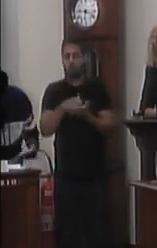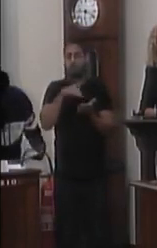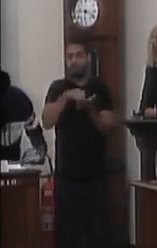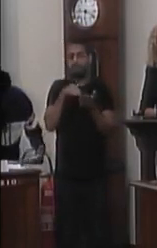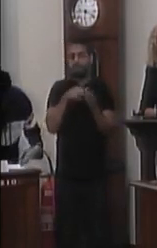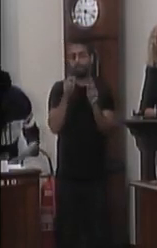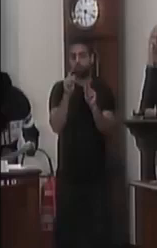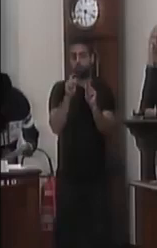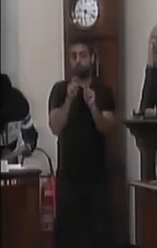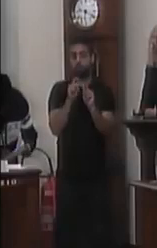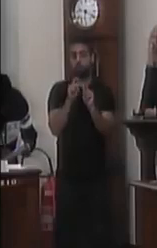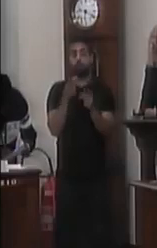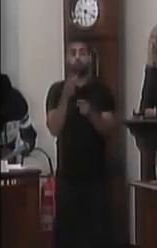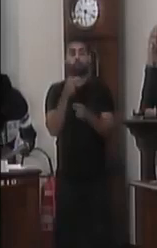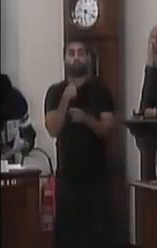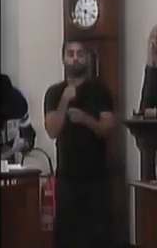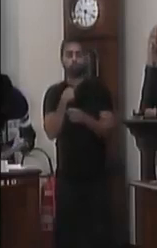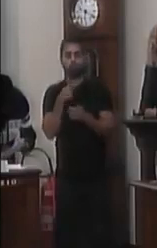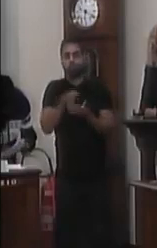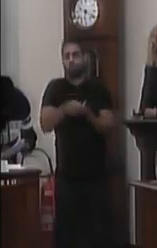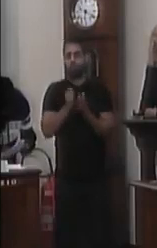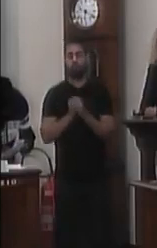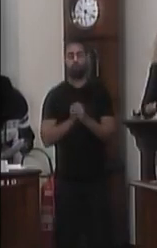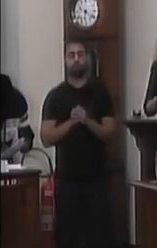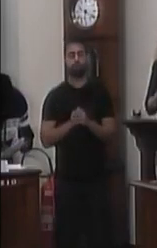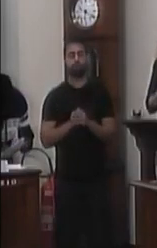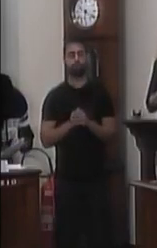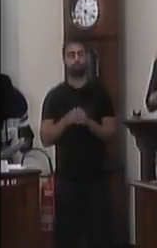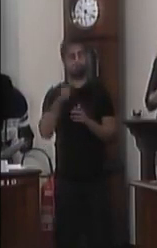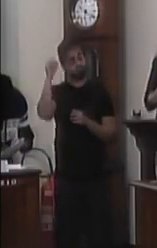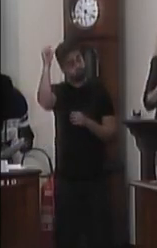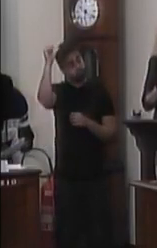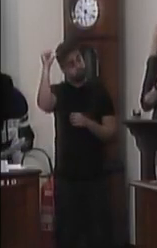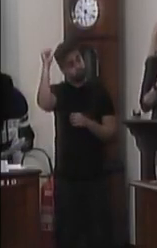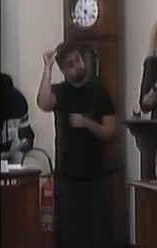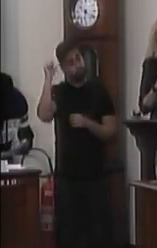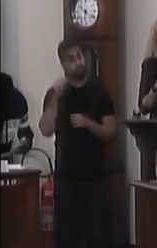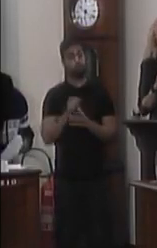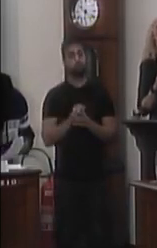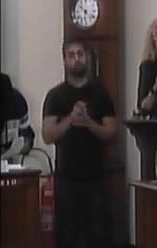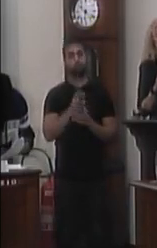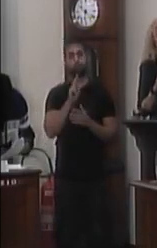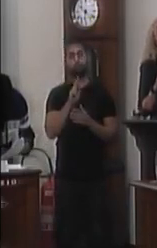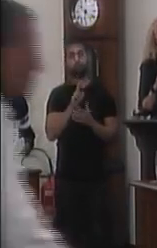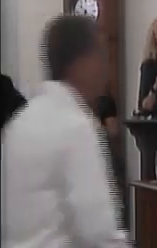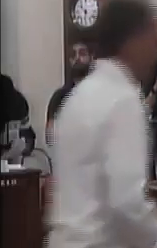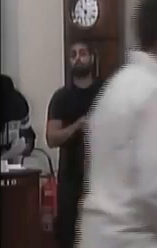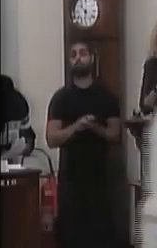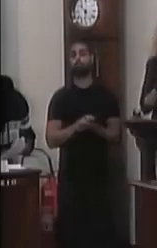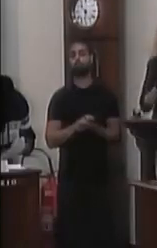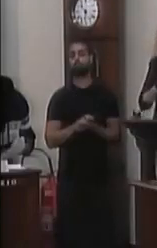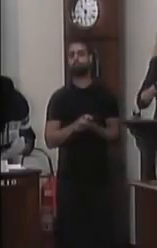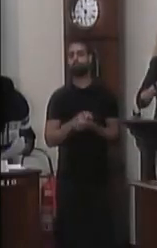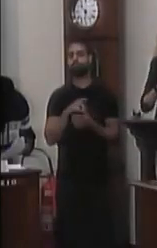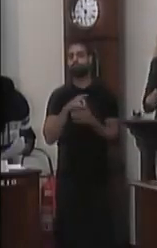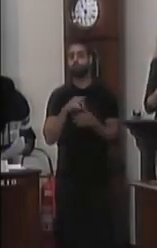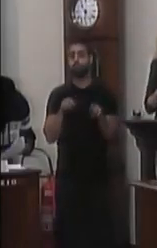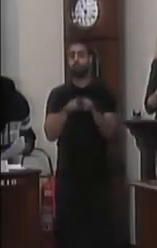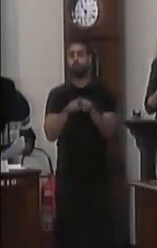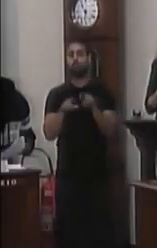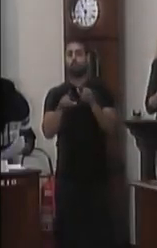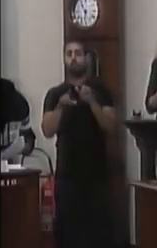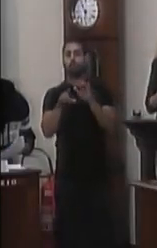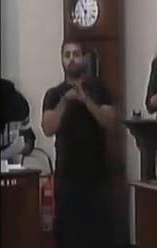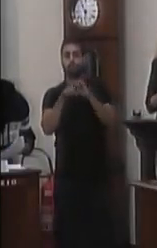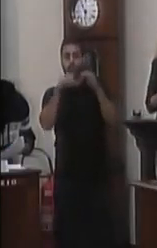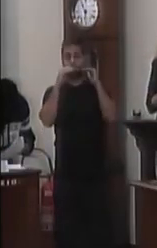Fazenda ele não é aplicado? Vereador, eu acho que, além da questão da lei de responsabilidade fiscal,